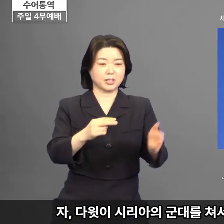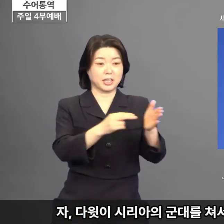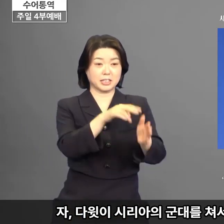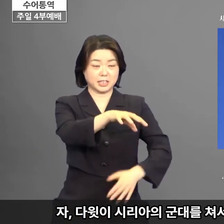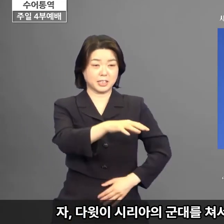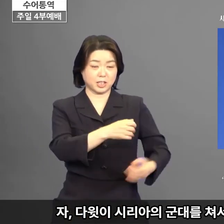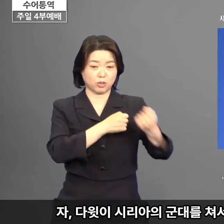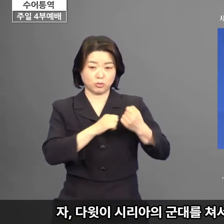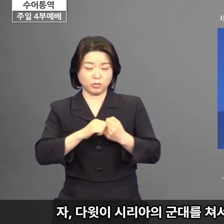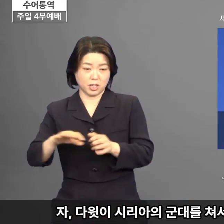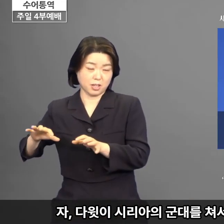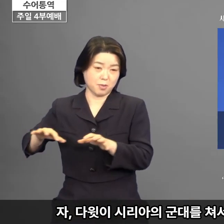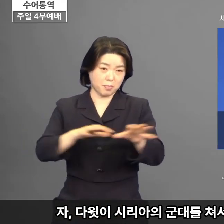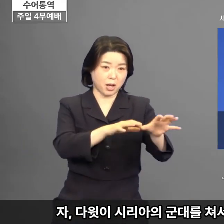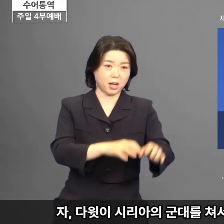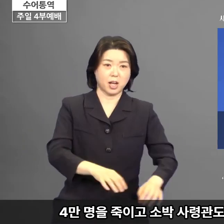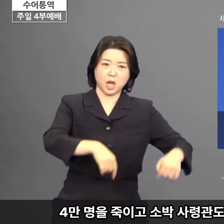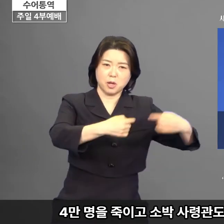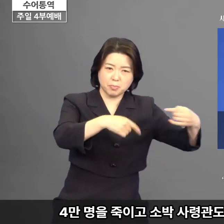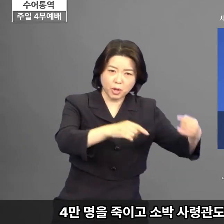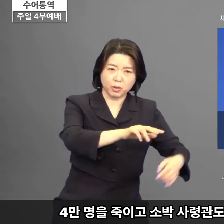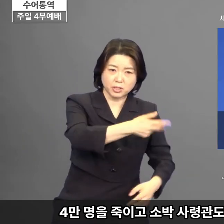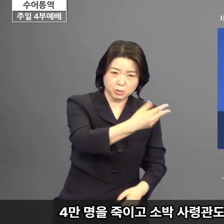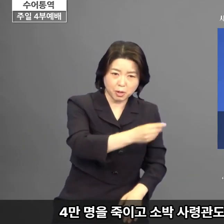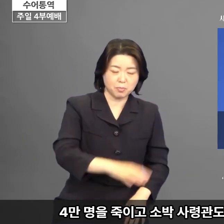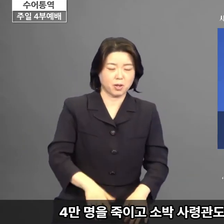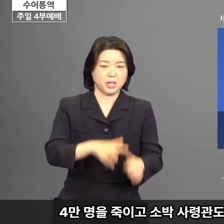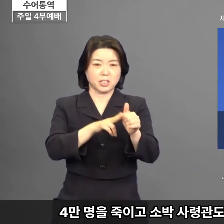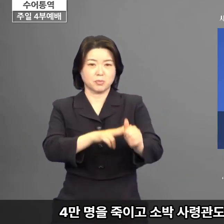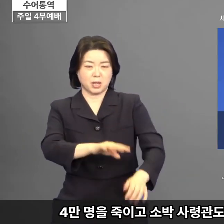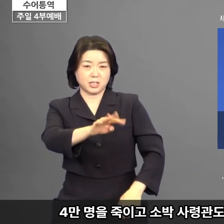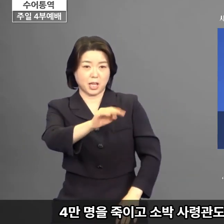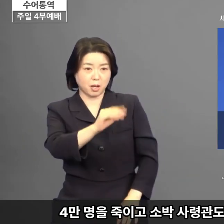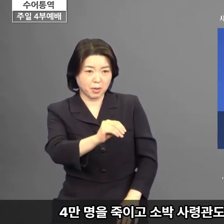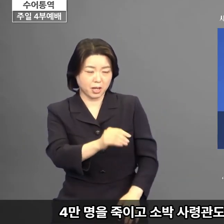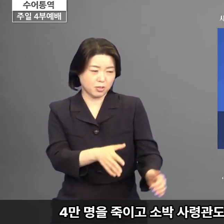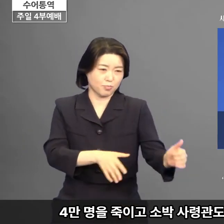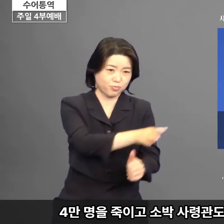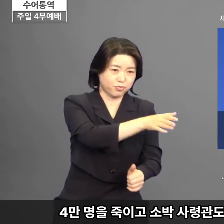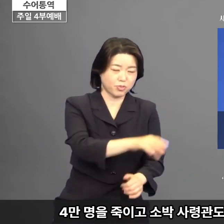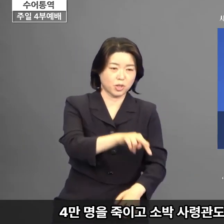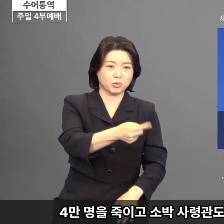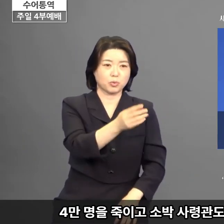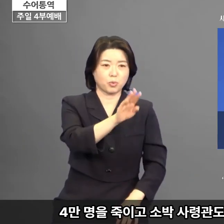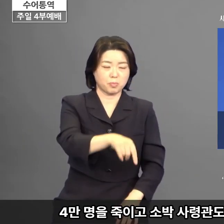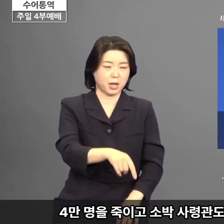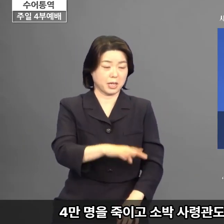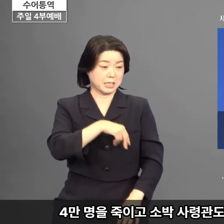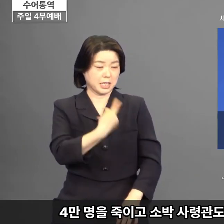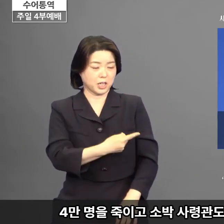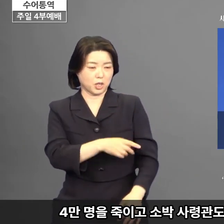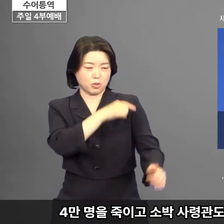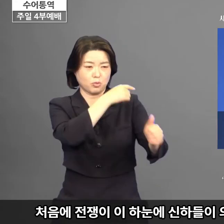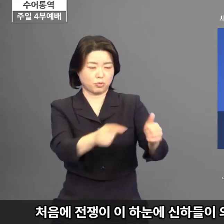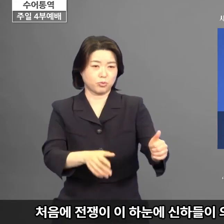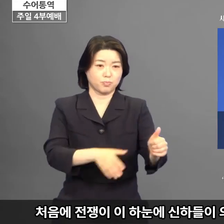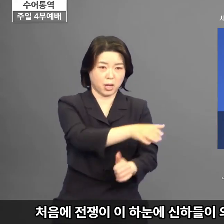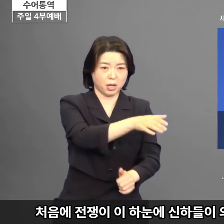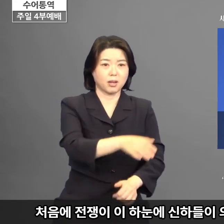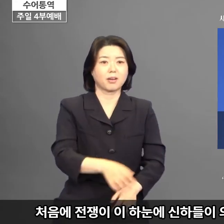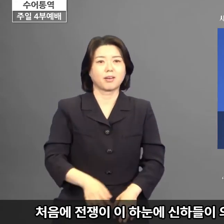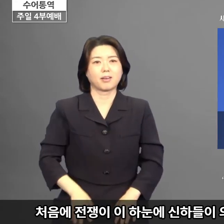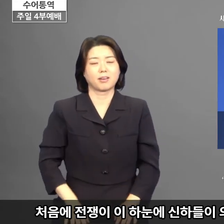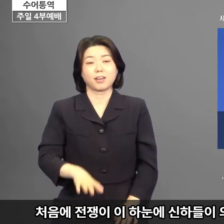쳐서 병거를 모는 700명과 기마병 4만 명을 죽이고 소박사령관도 쳐서 그를 그 자리에서 죽였다. 자,